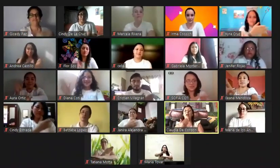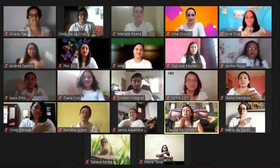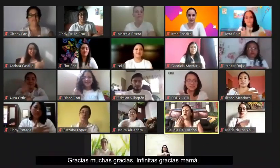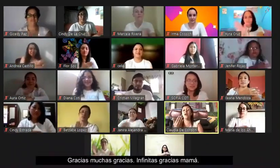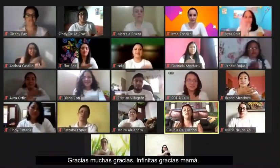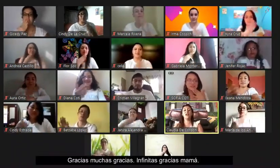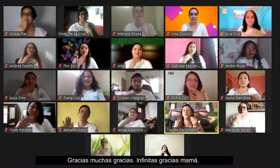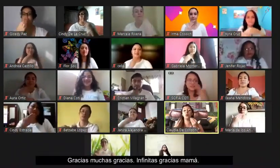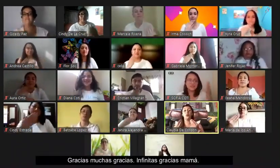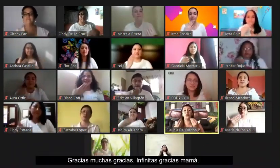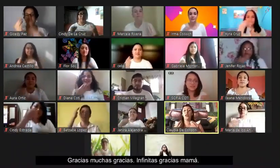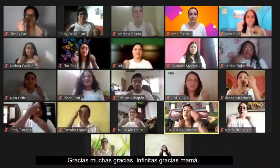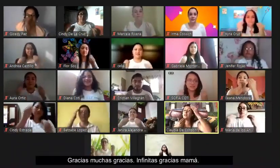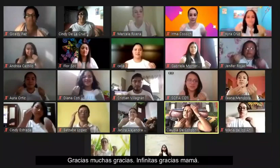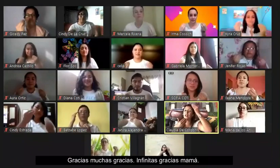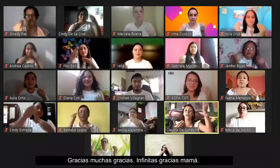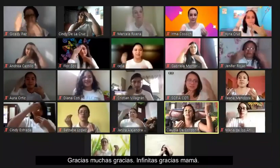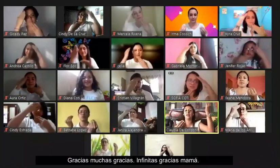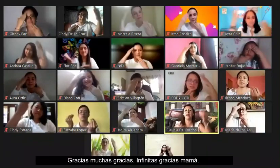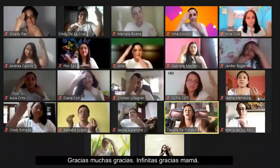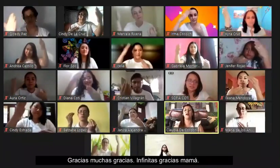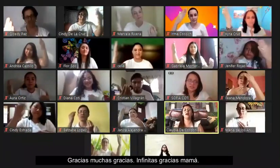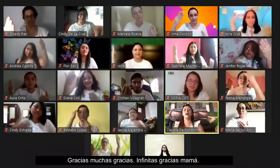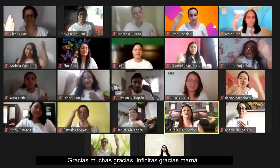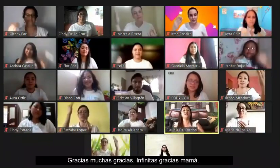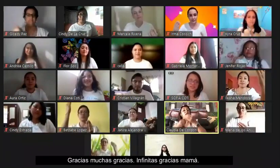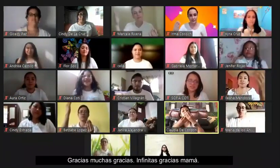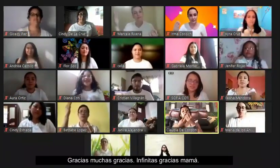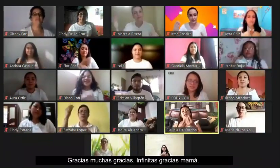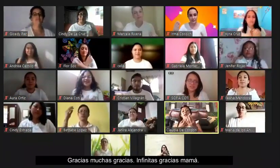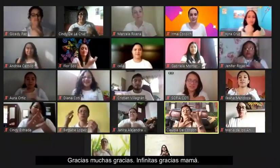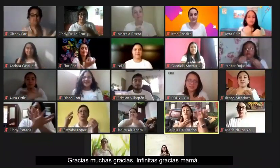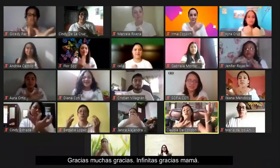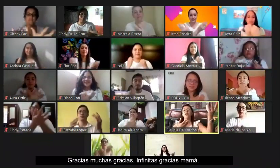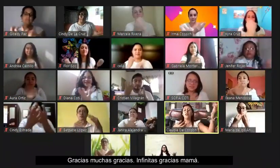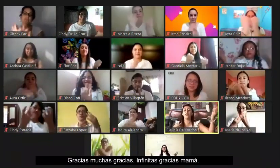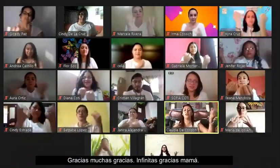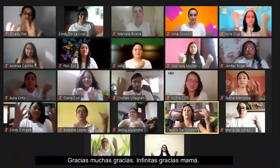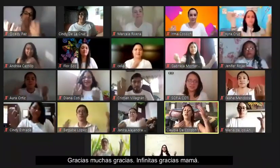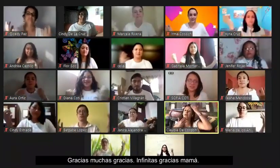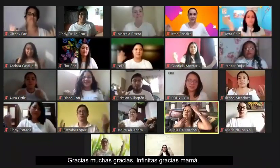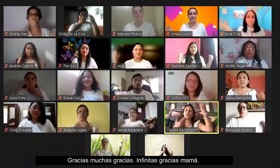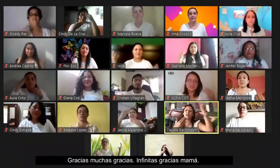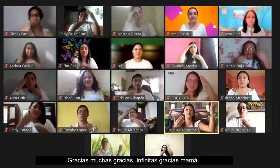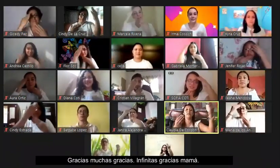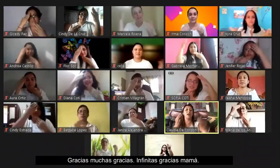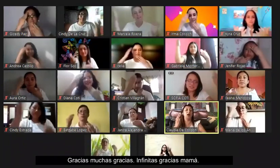Gracias, muchas gracias, infinitas gracias